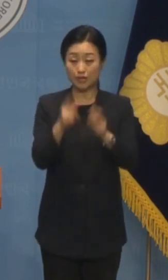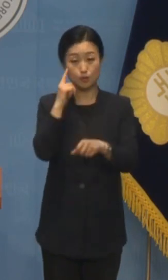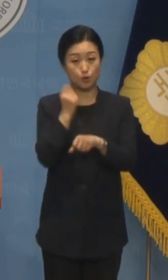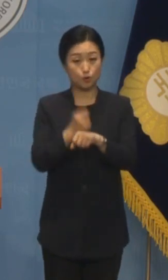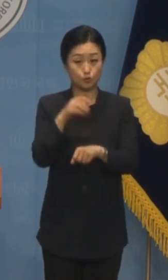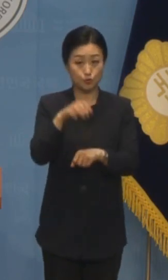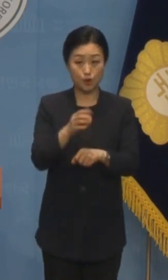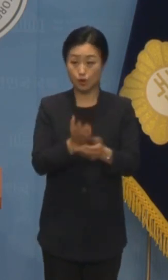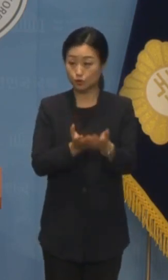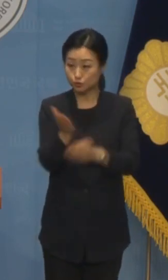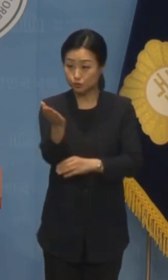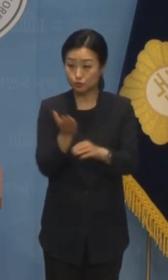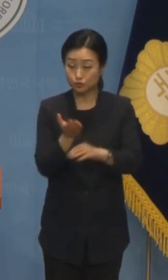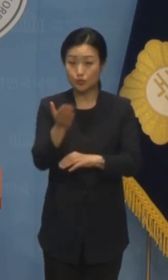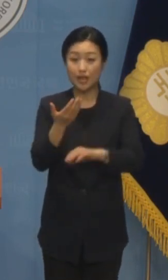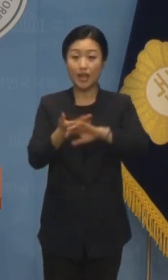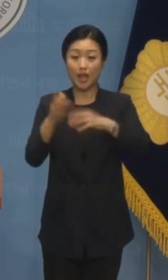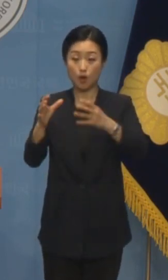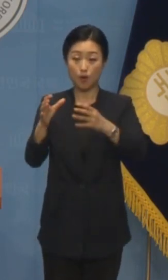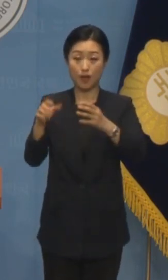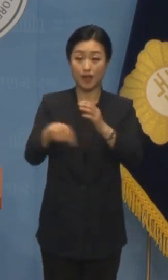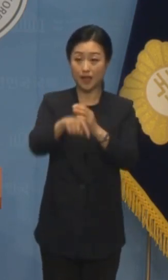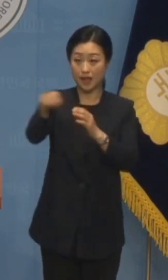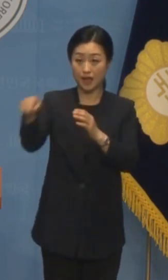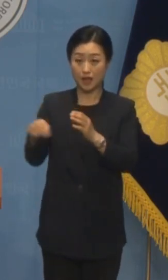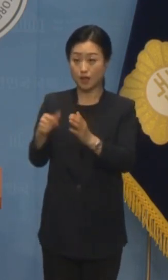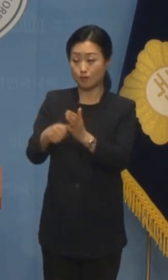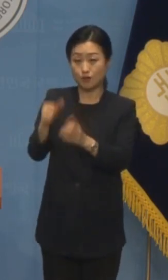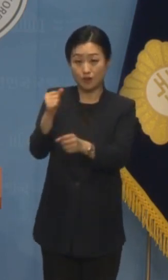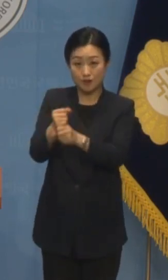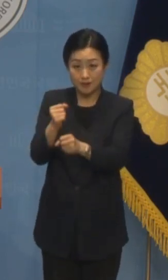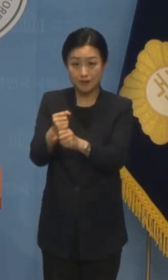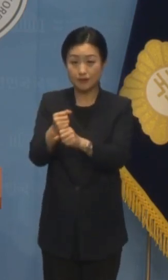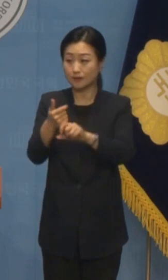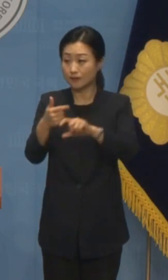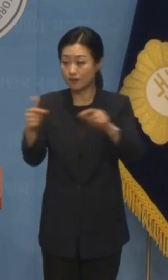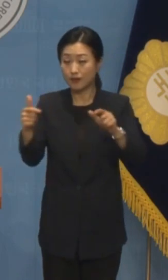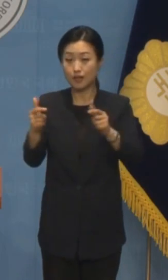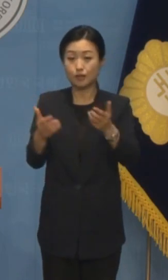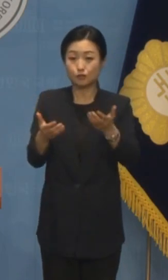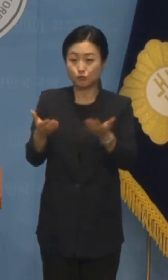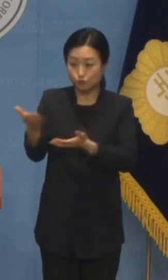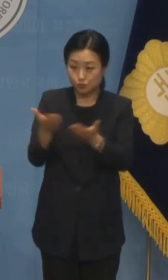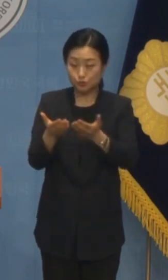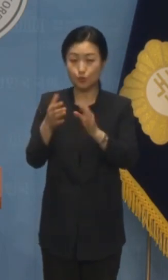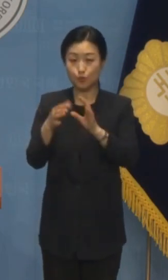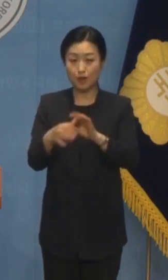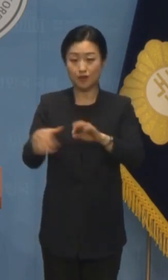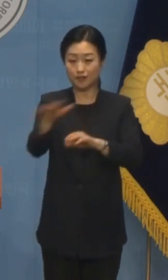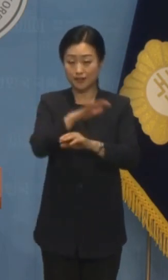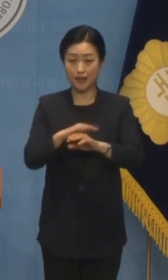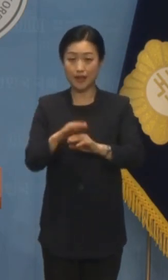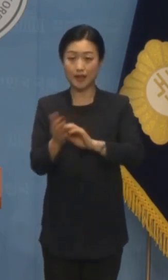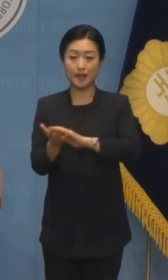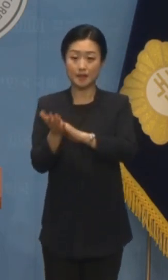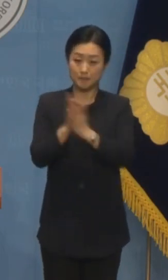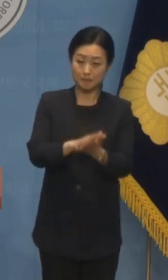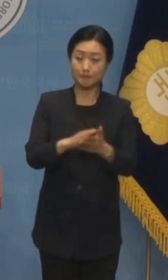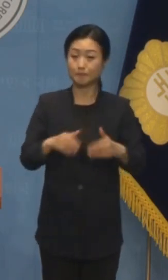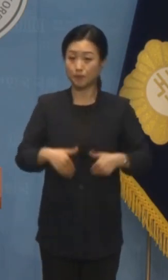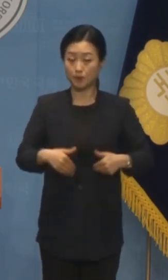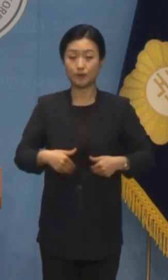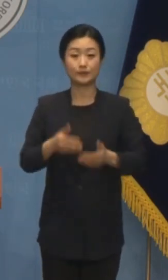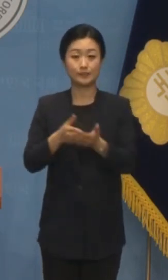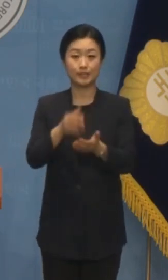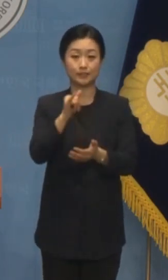한국산업연구원은 주력 수출 산업에서 해외 생산 본격화와 세계 교역의 구조 변화, 그리고 한국 경제의 성숙화를 이것의 주요 원인으로